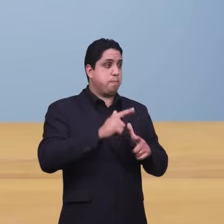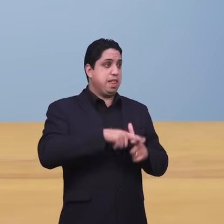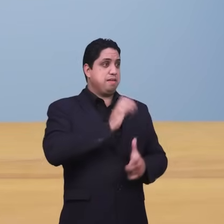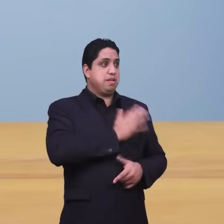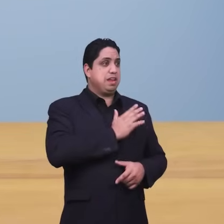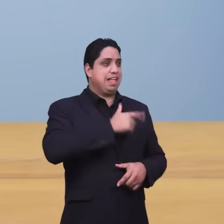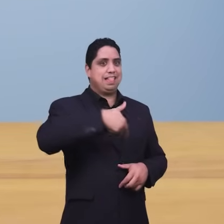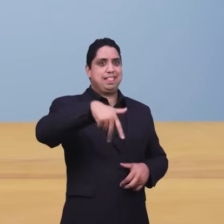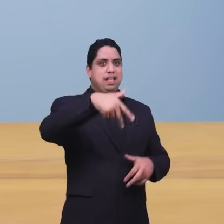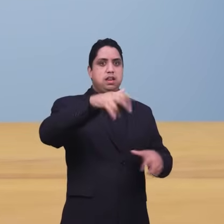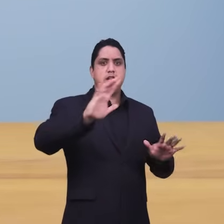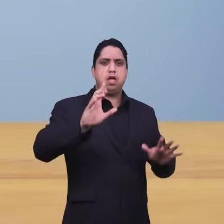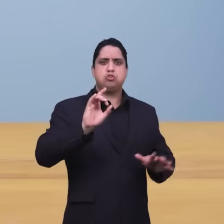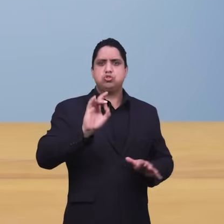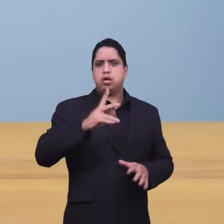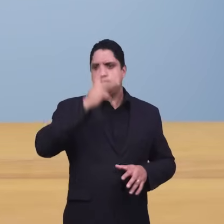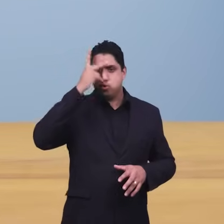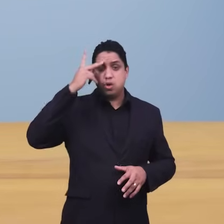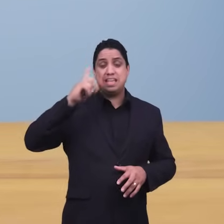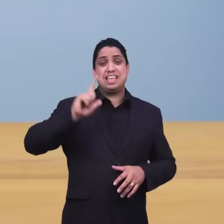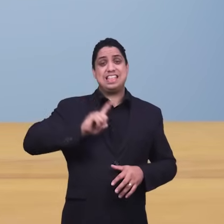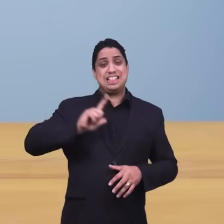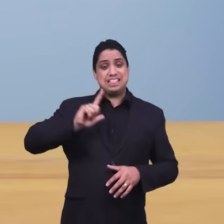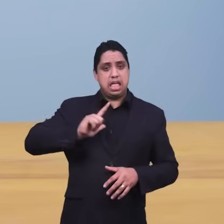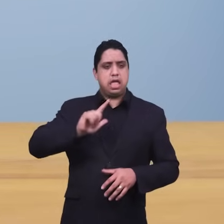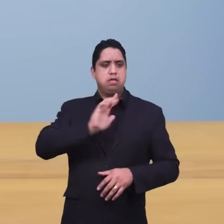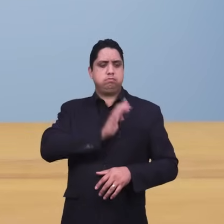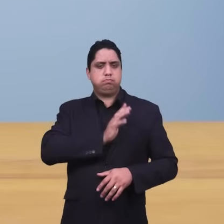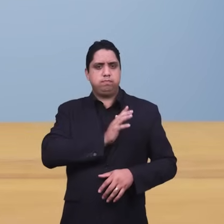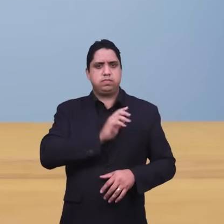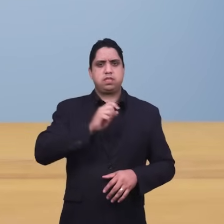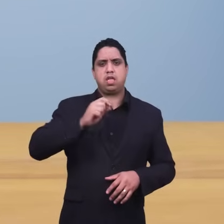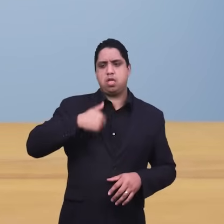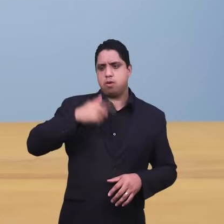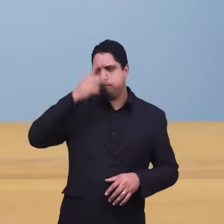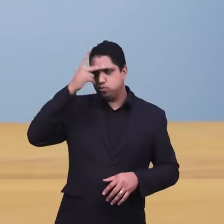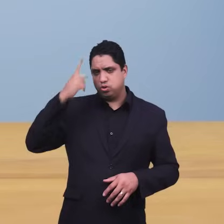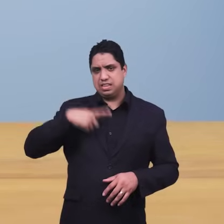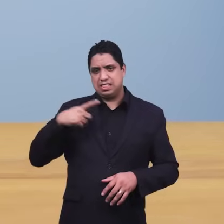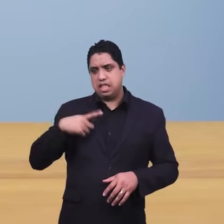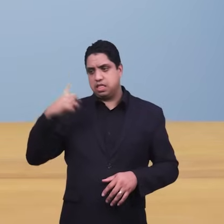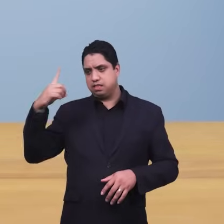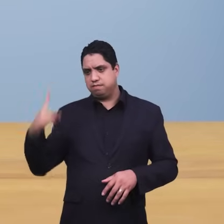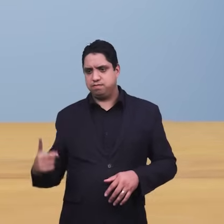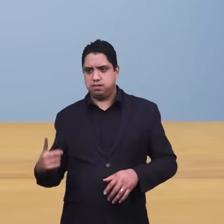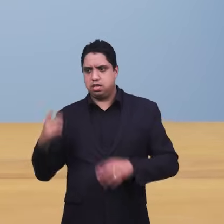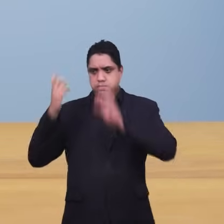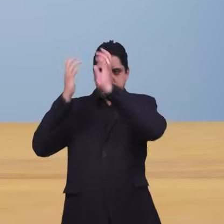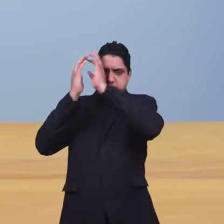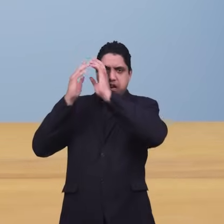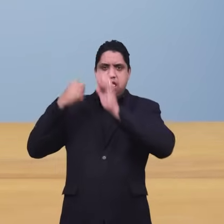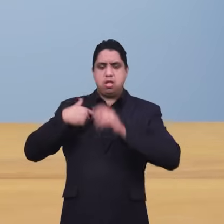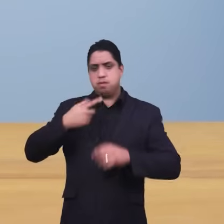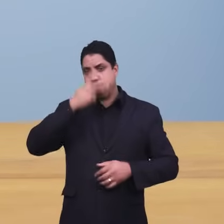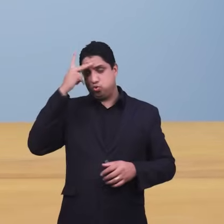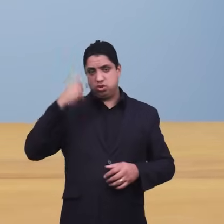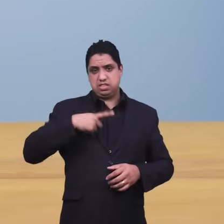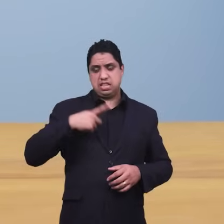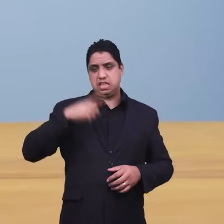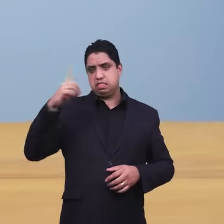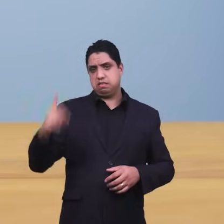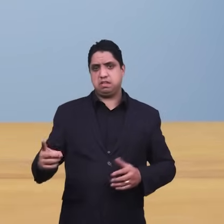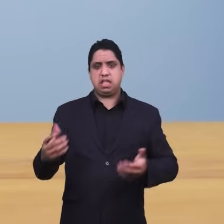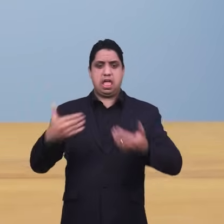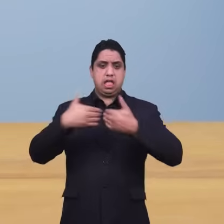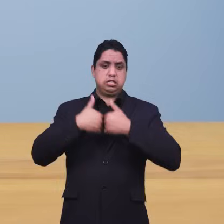uma cardiopatia. Eu sou uma pessoa que tem uma deficiência intelectual. Eu sou uma pessoa que tem um autismo. que tem um